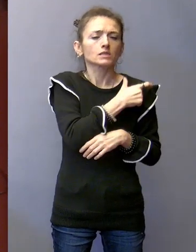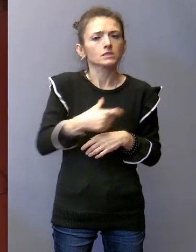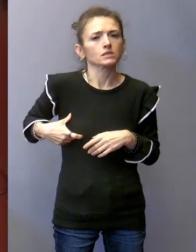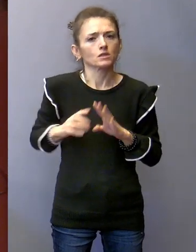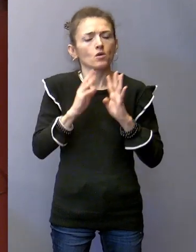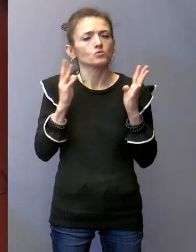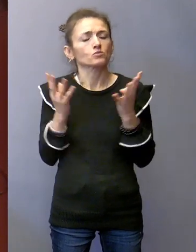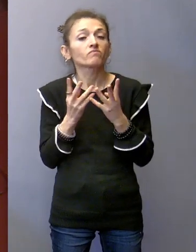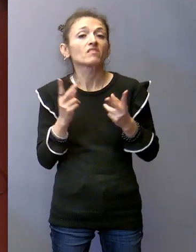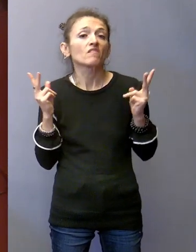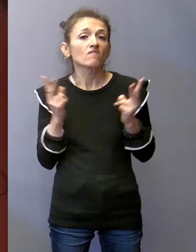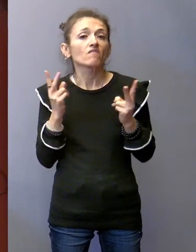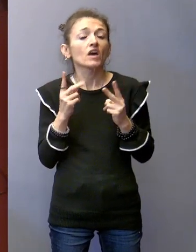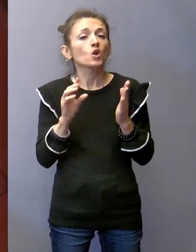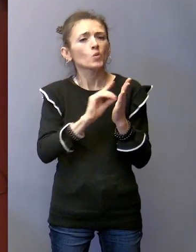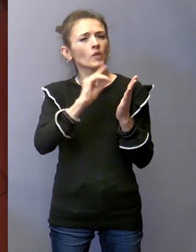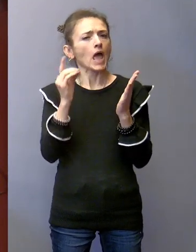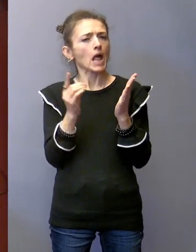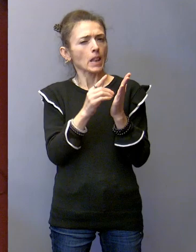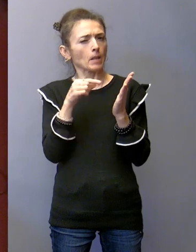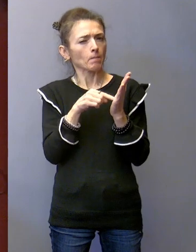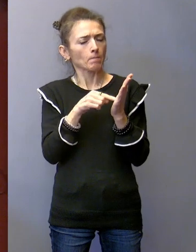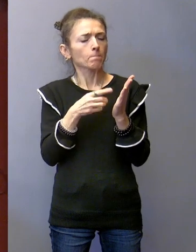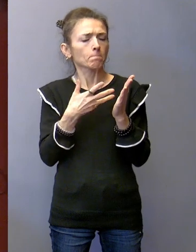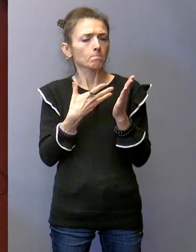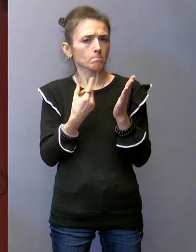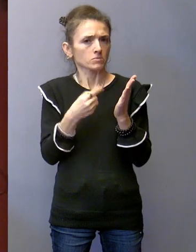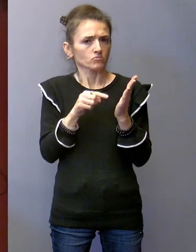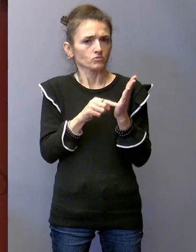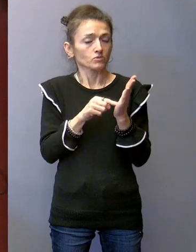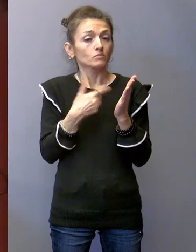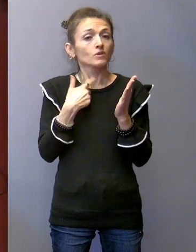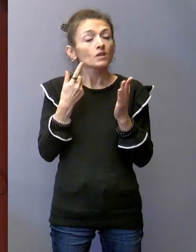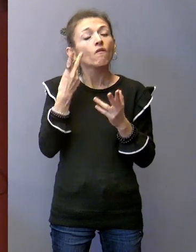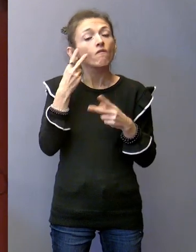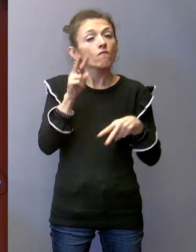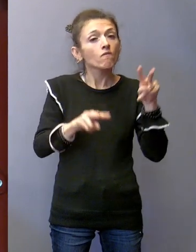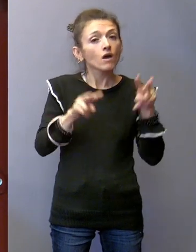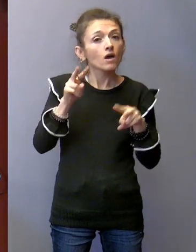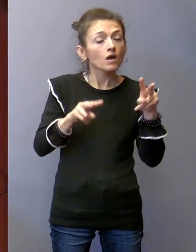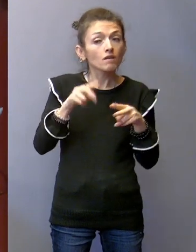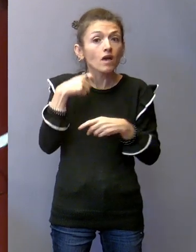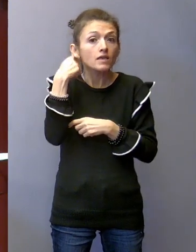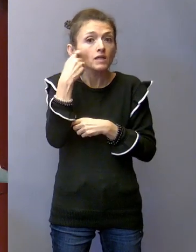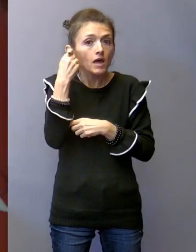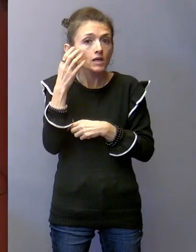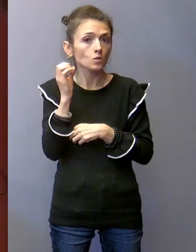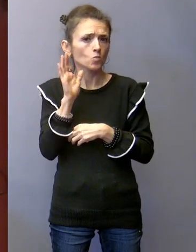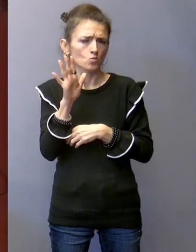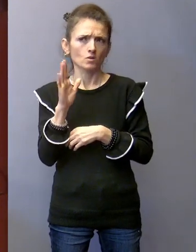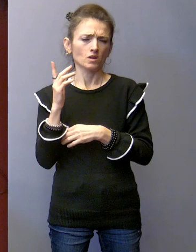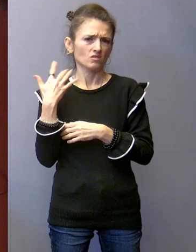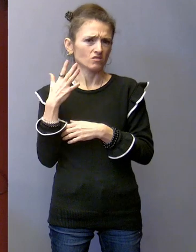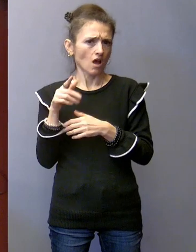atto che effettivamente nella delibera c'è questa c'è anche perché la verifica dell'interesse culturale di legge Quindi non non